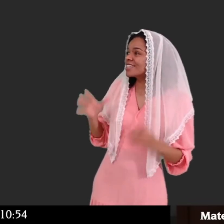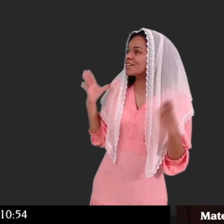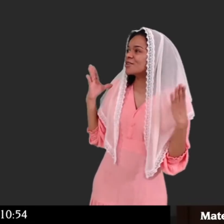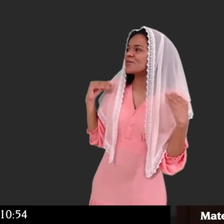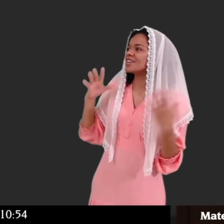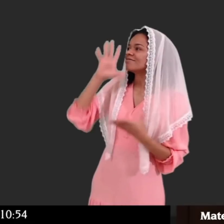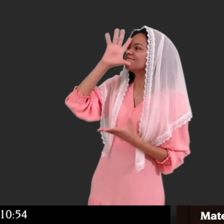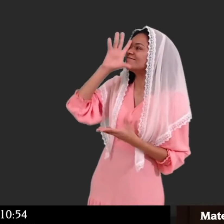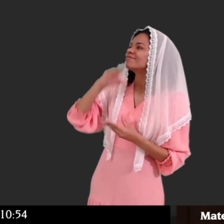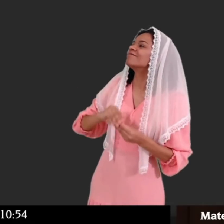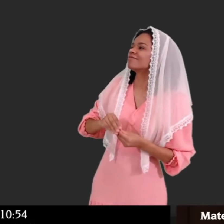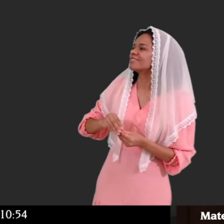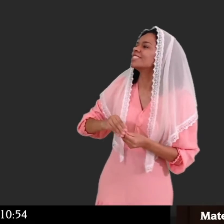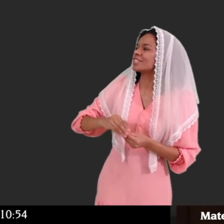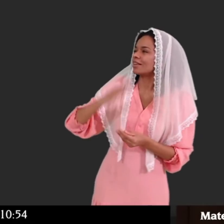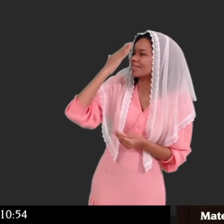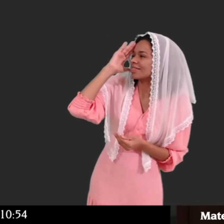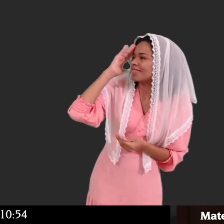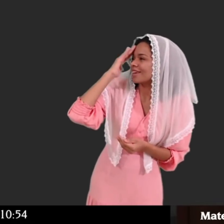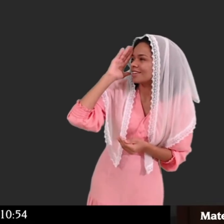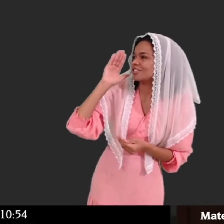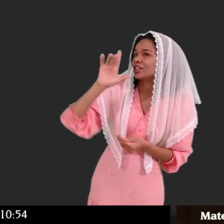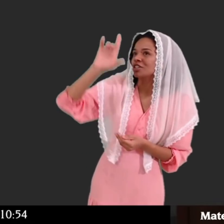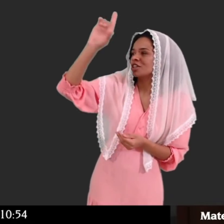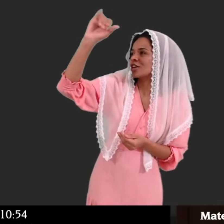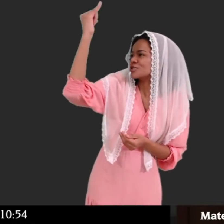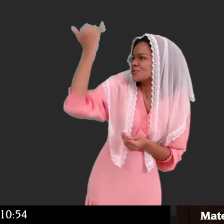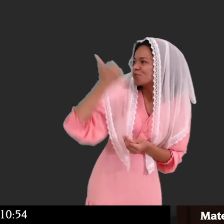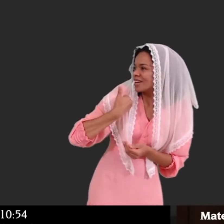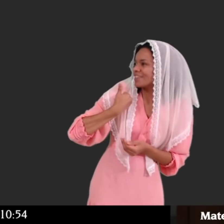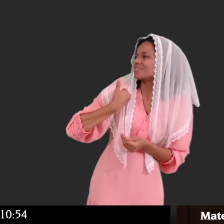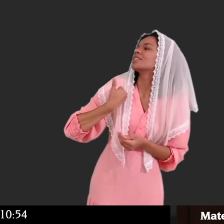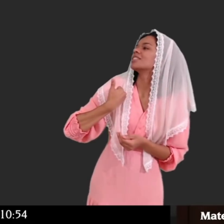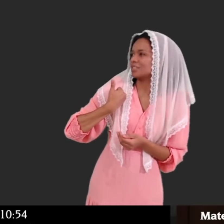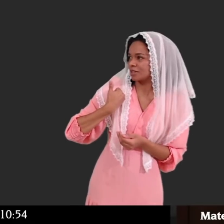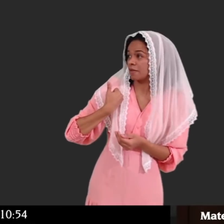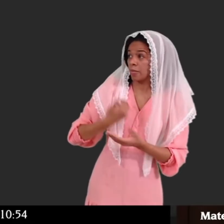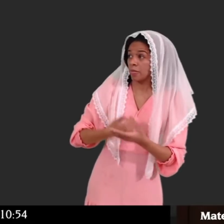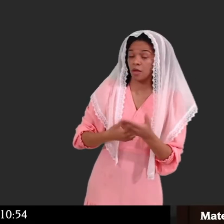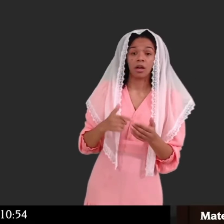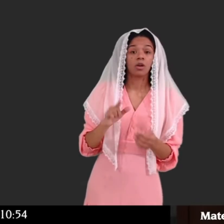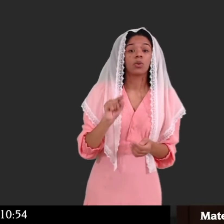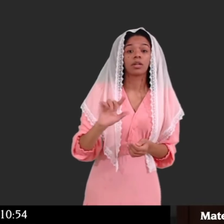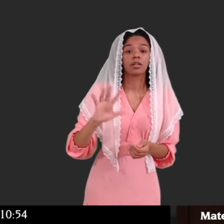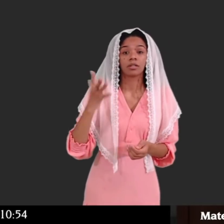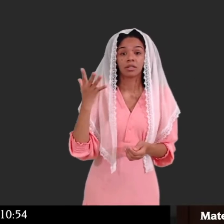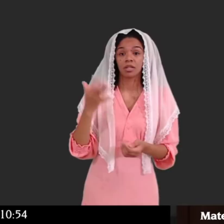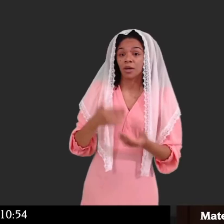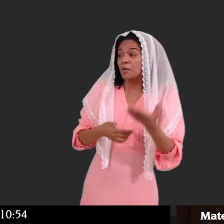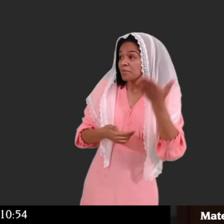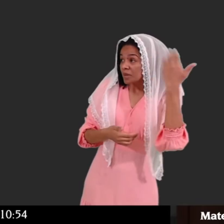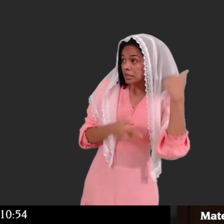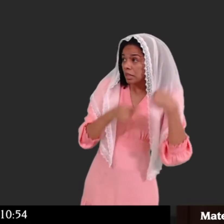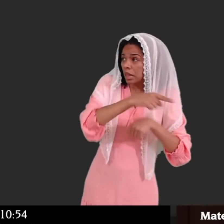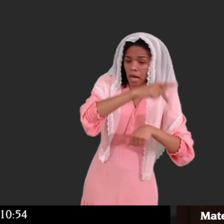Já sei, você é mensageiro do meu rei. Eu lá atrás, eu pus a cabeça numa pedra e eu tive